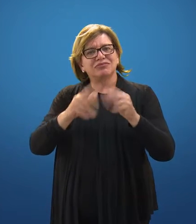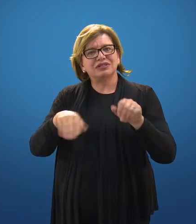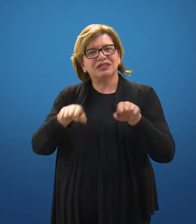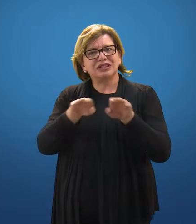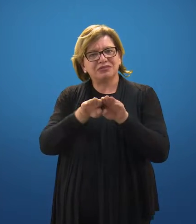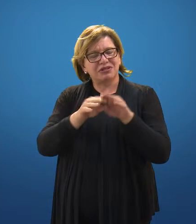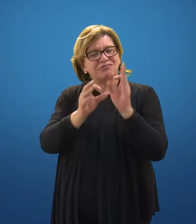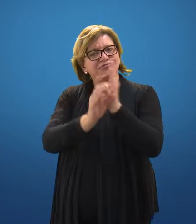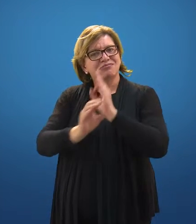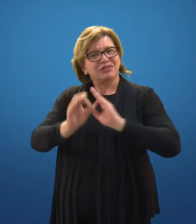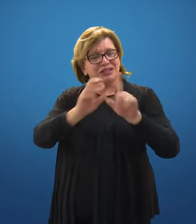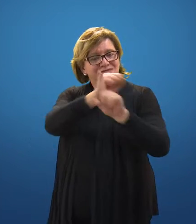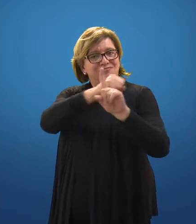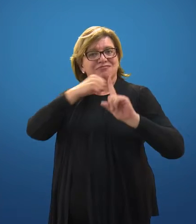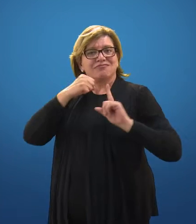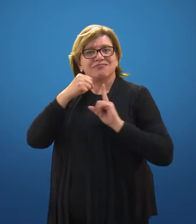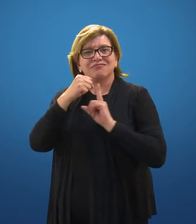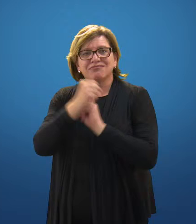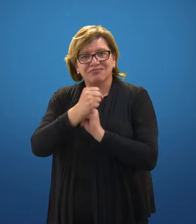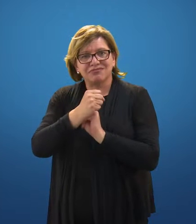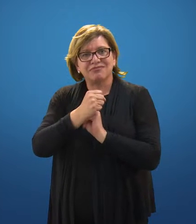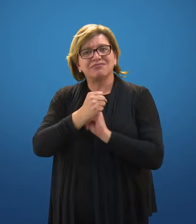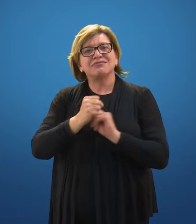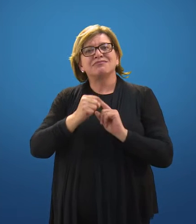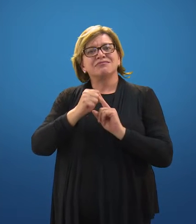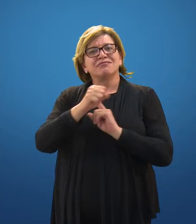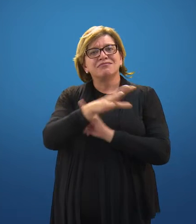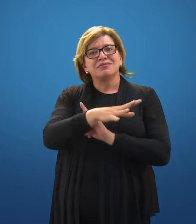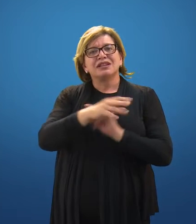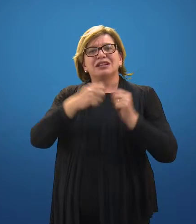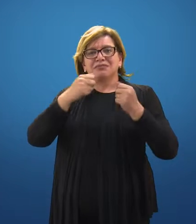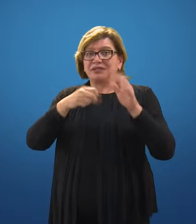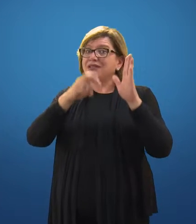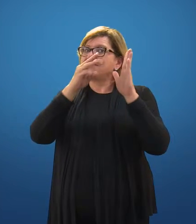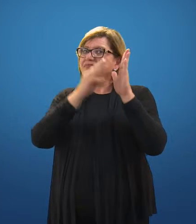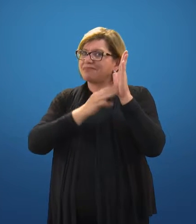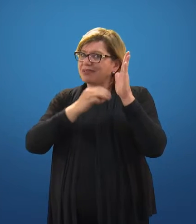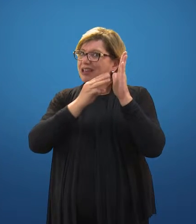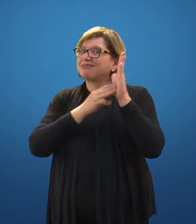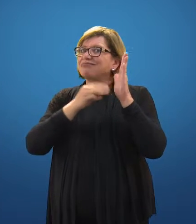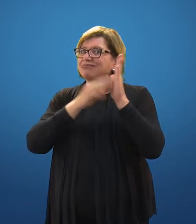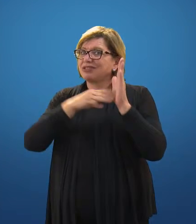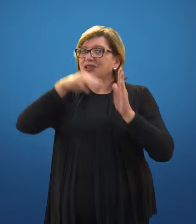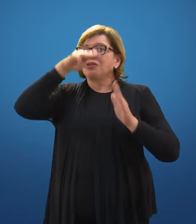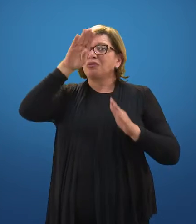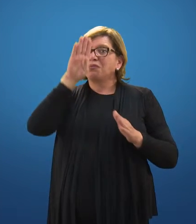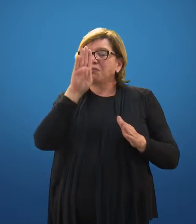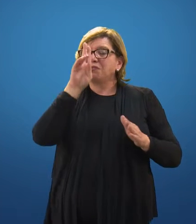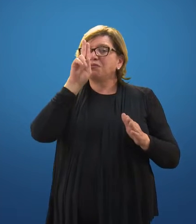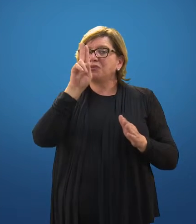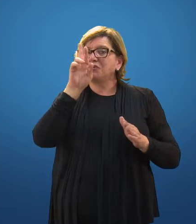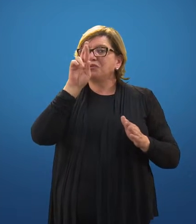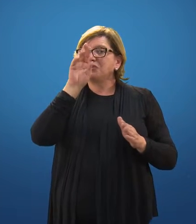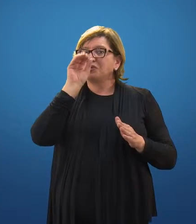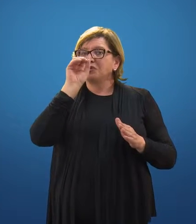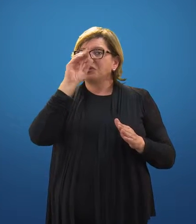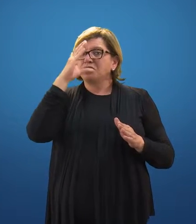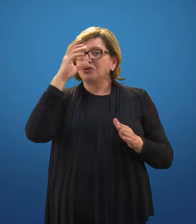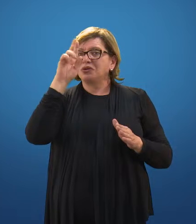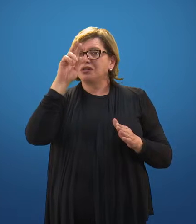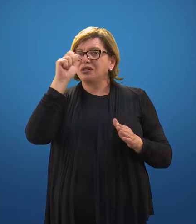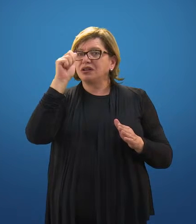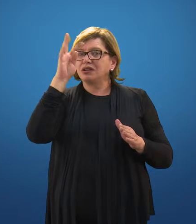formulador, de organizador da sociedade. Ele deve ter métodos burocráticos. A burocracia, diferente do que a gente pensa,